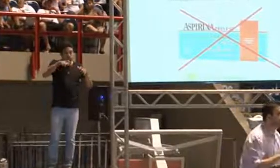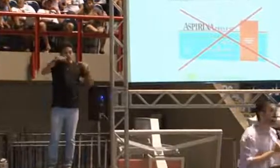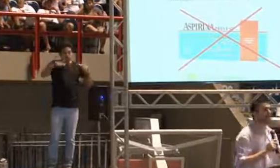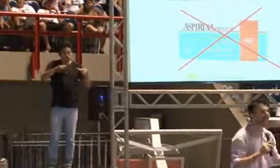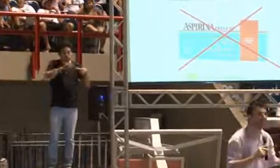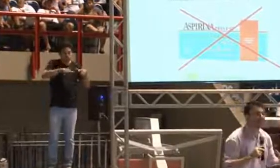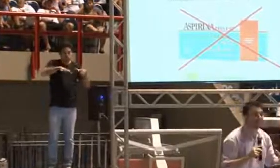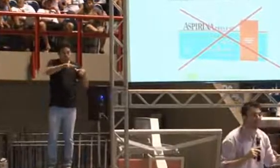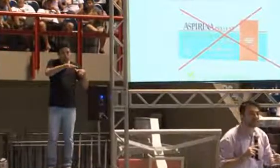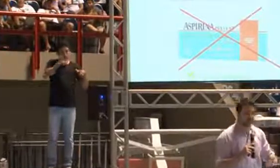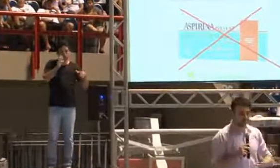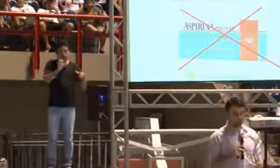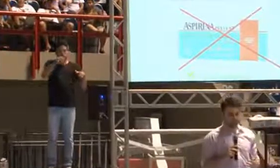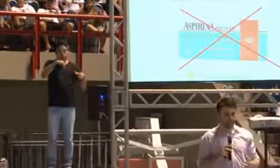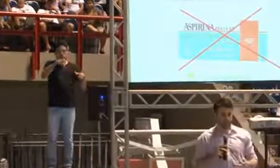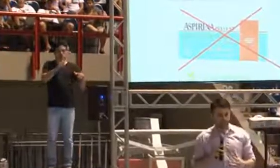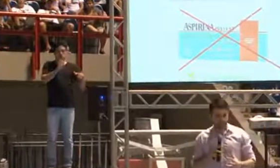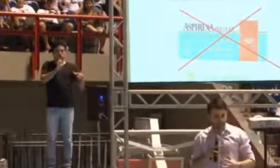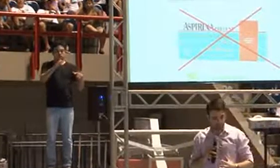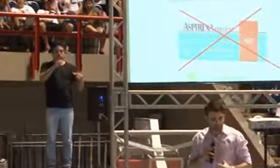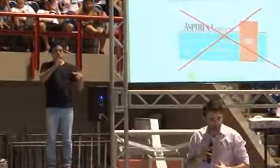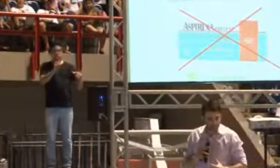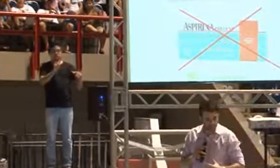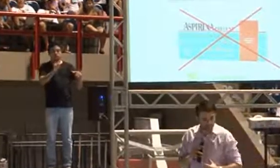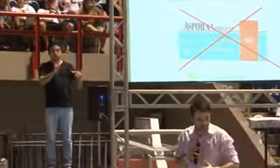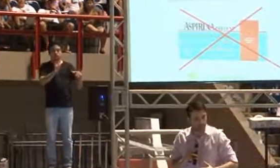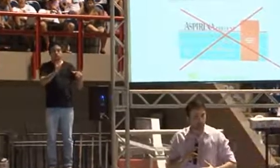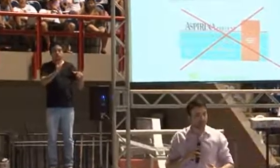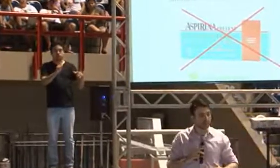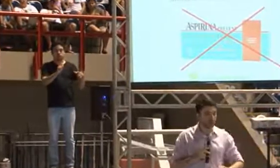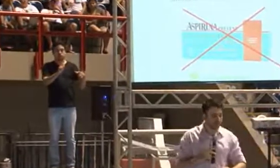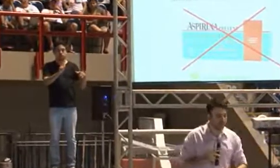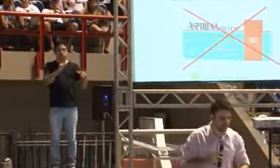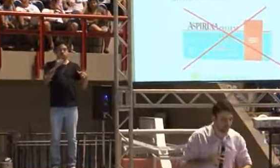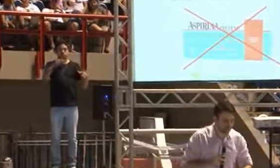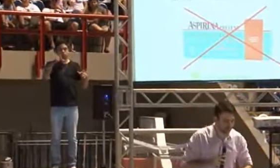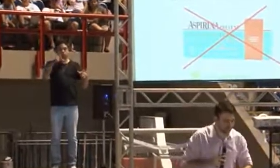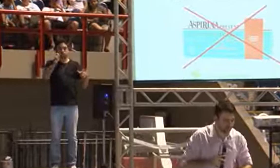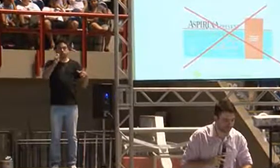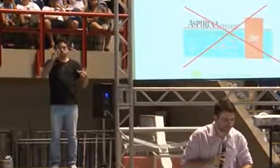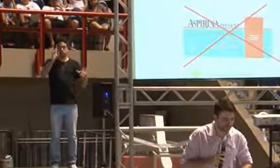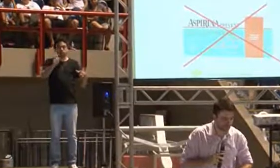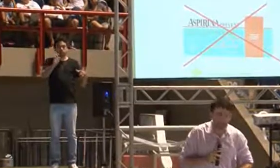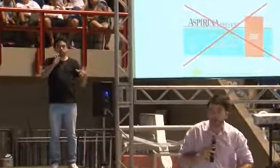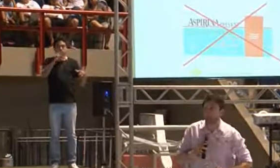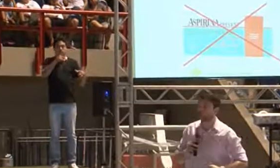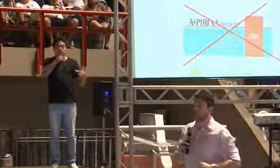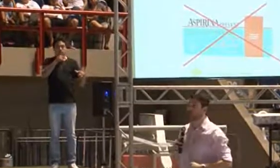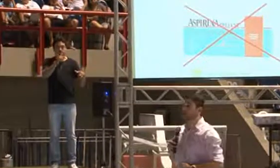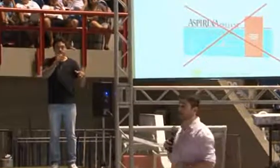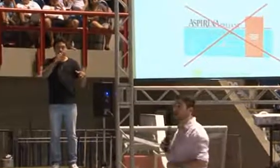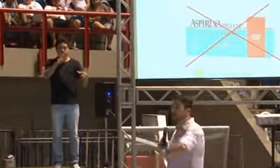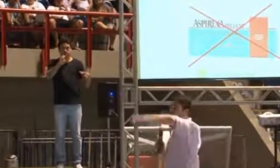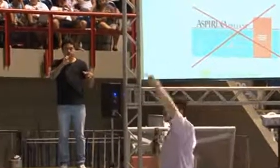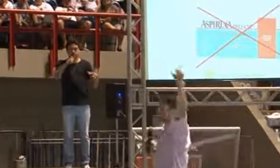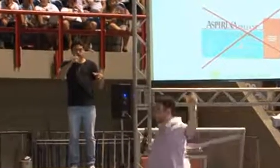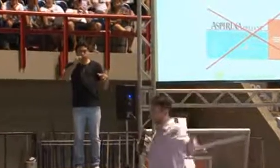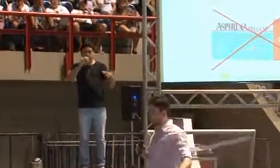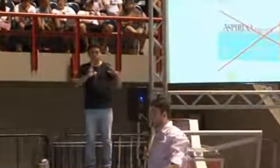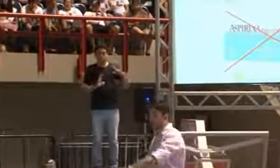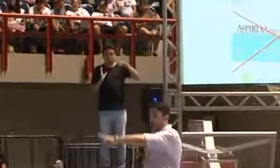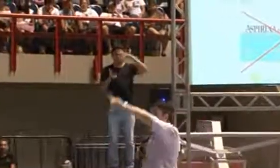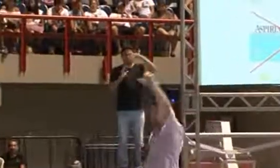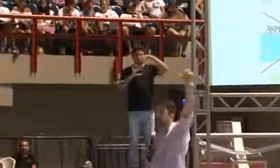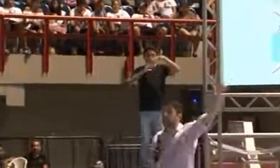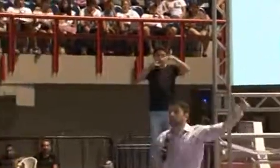eu chamo isso de endemia, tá bom? E o que é pandemia, tu sabe? É uma doença que existe no mundo